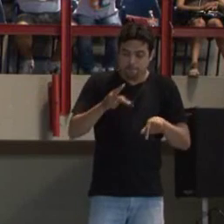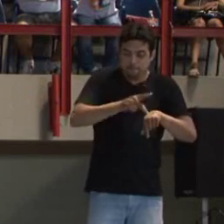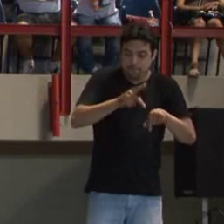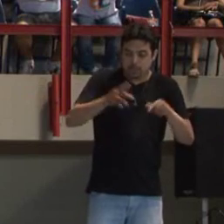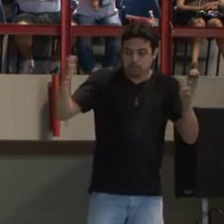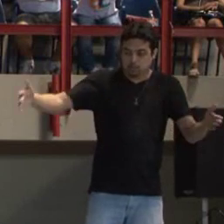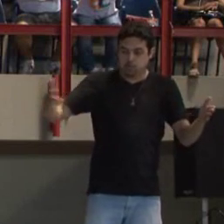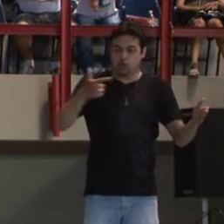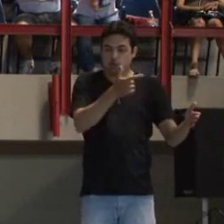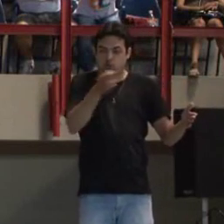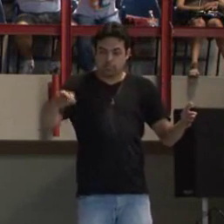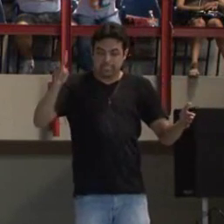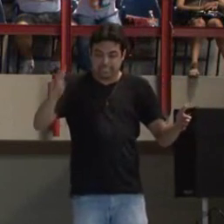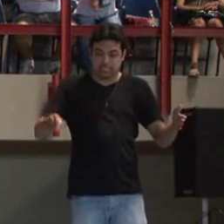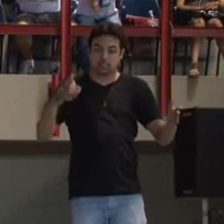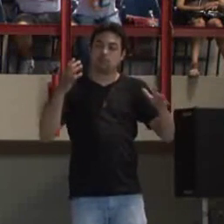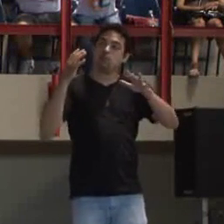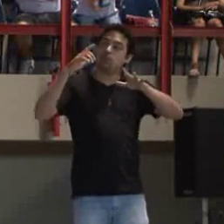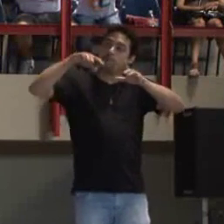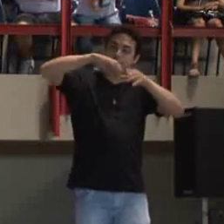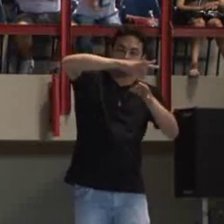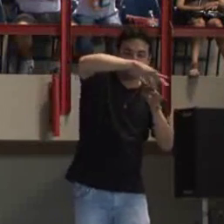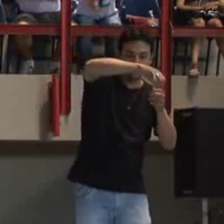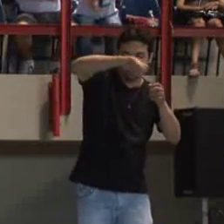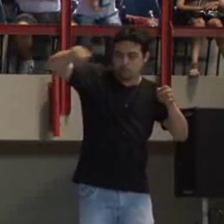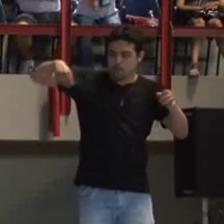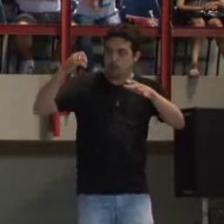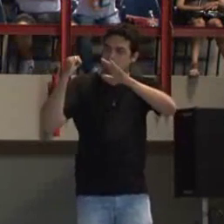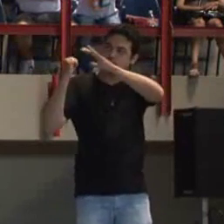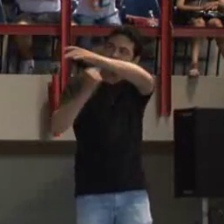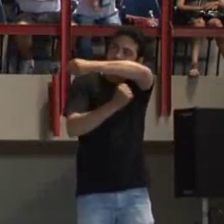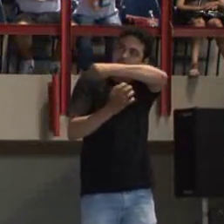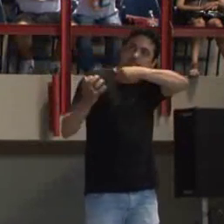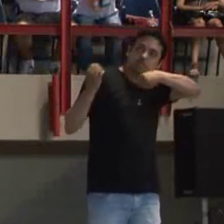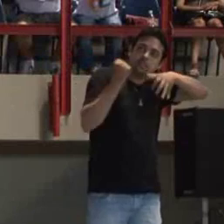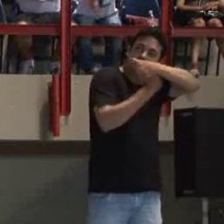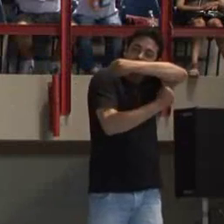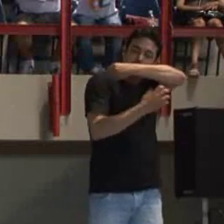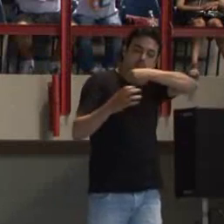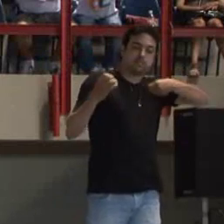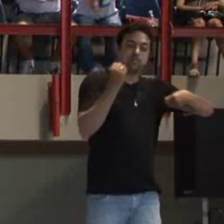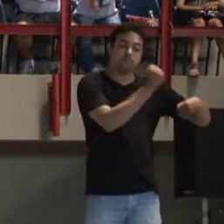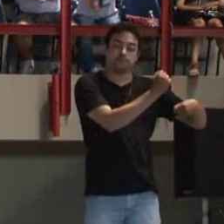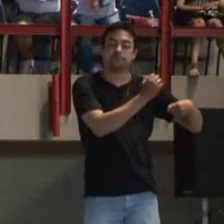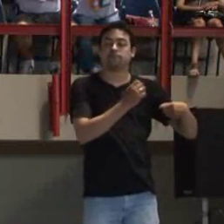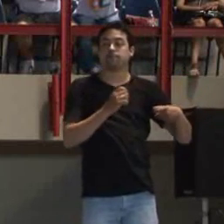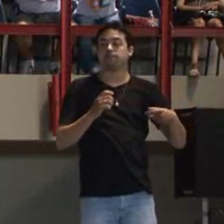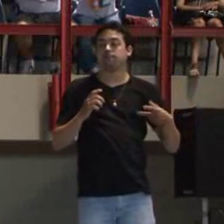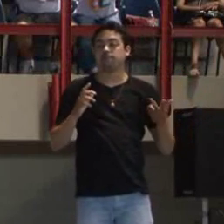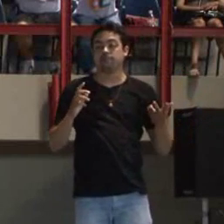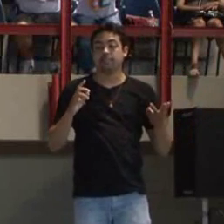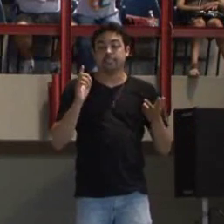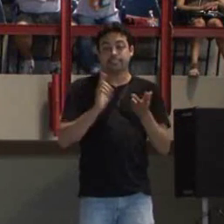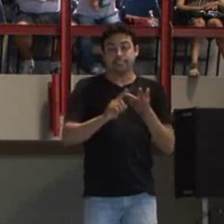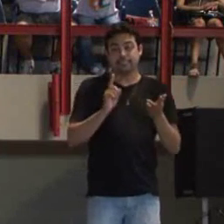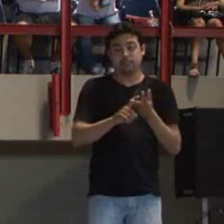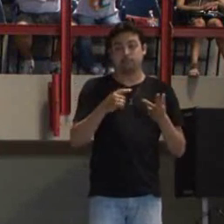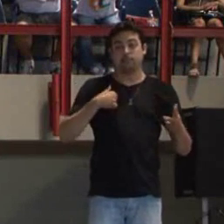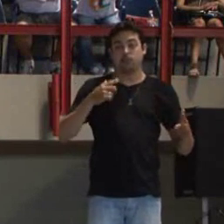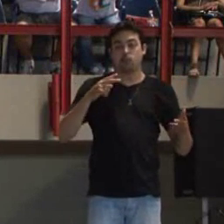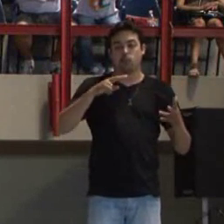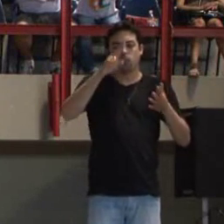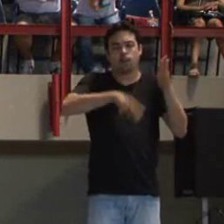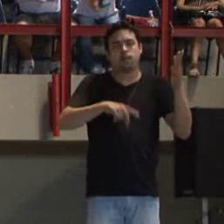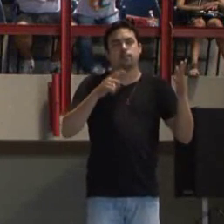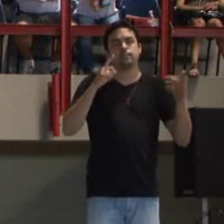pedra 200 quilos, amarra numa corda e levanta, cara, puxando, tá? Professor, eu li,